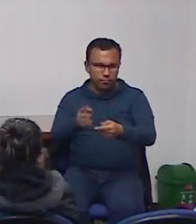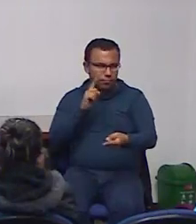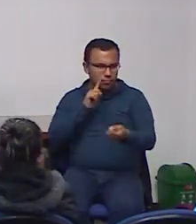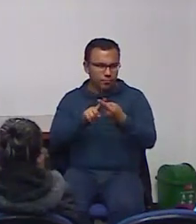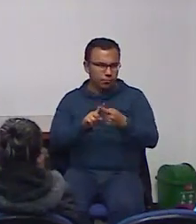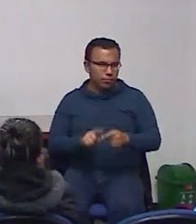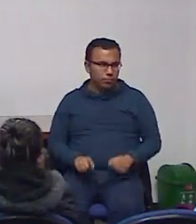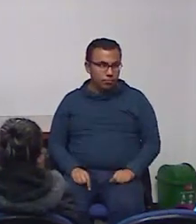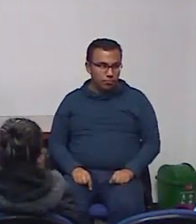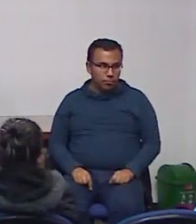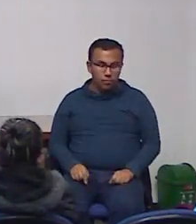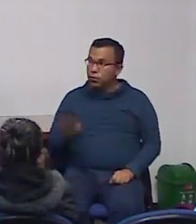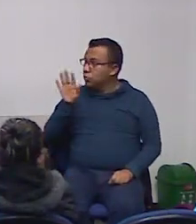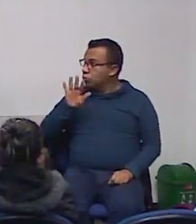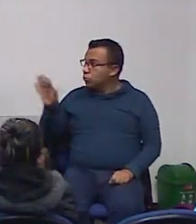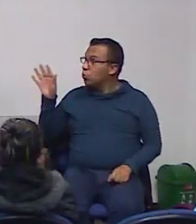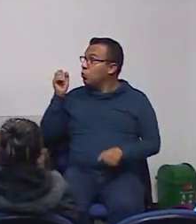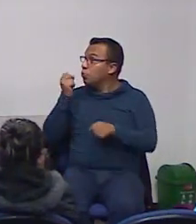sí